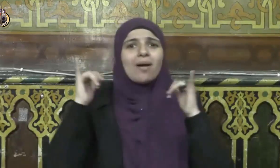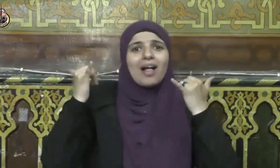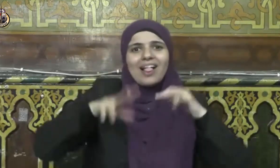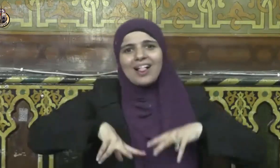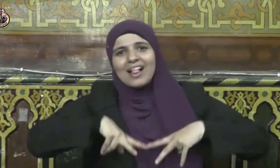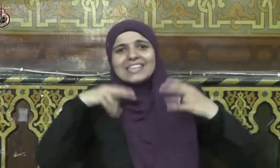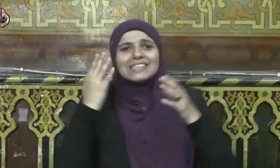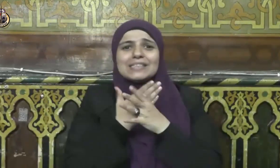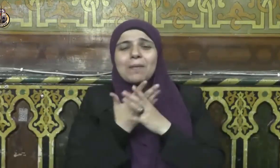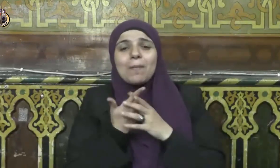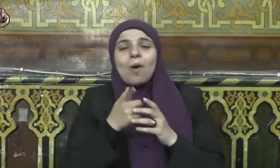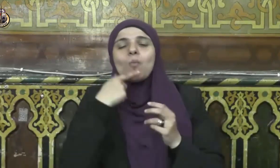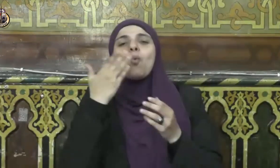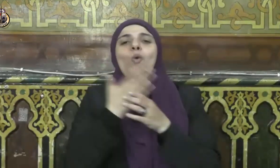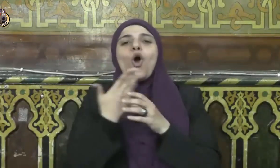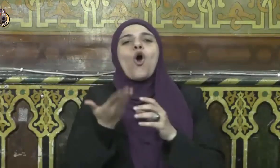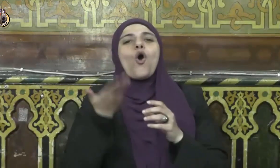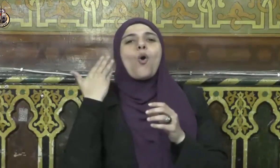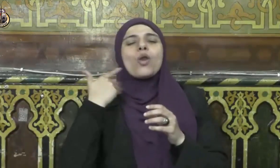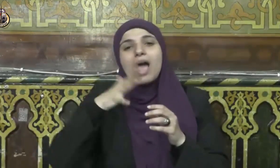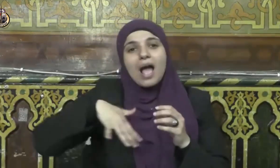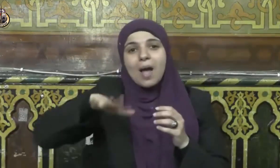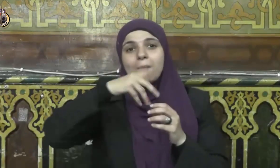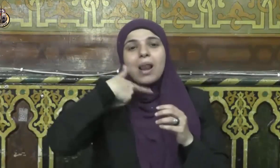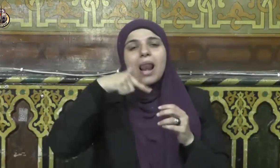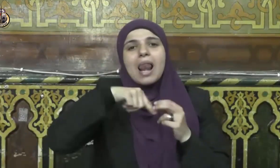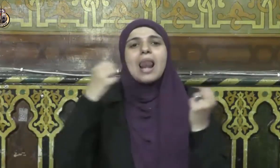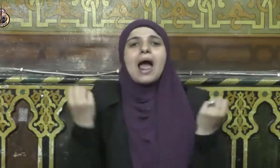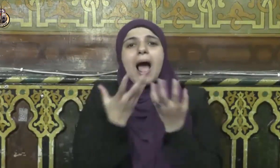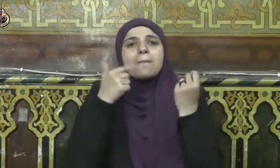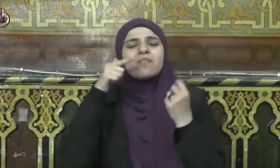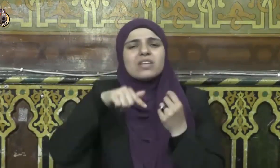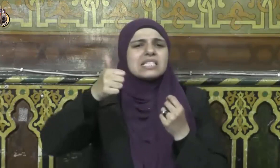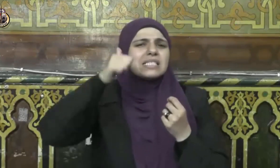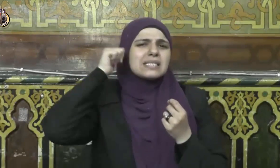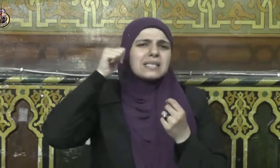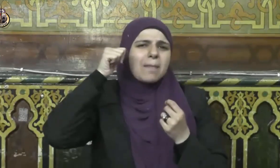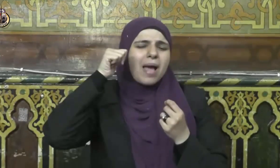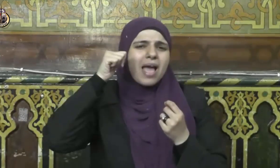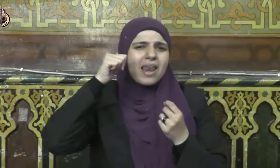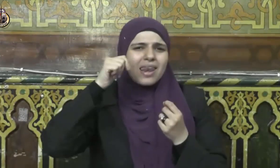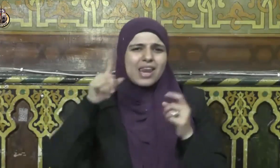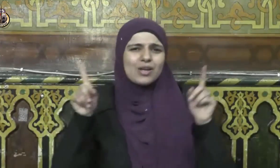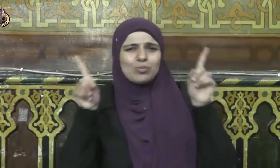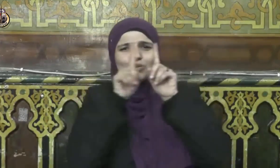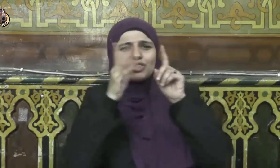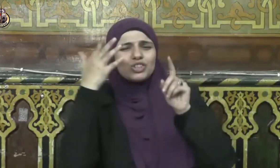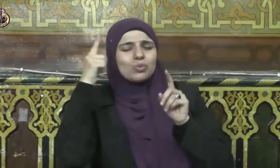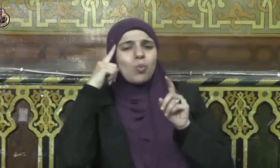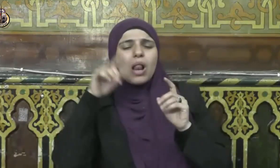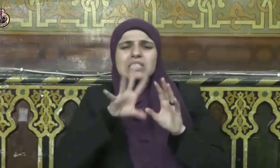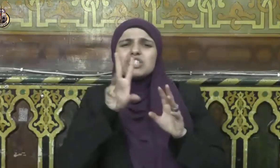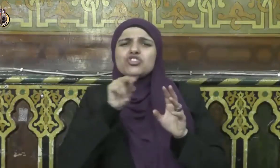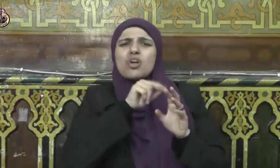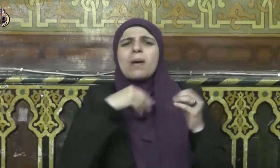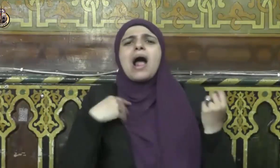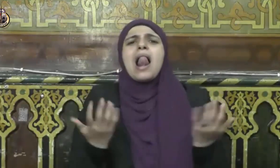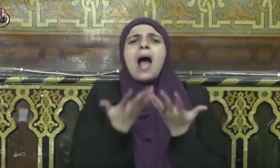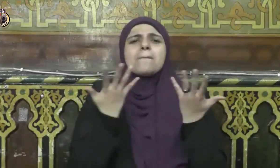اليومان؟ قالوا: كنا نلعب فيهما في الجاهلية. فقال رسول الله صلى